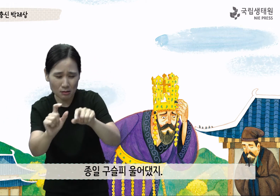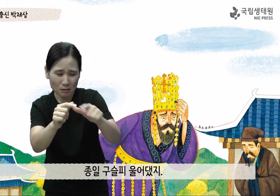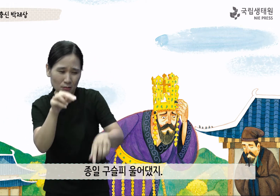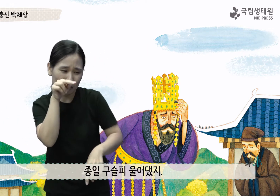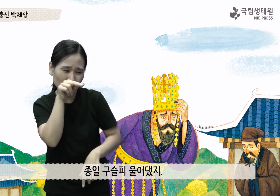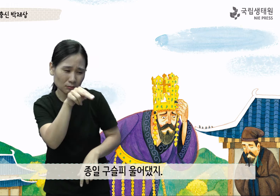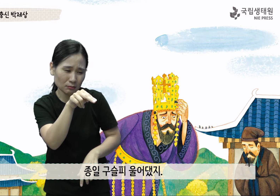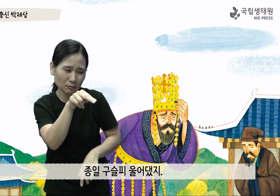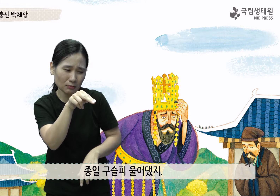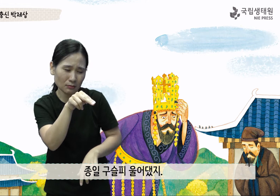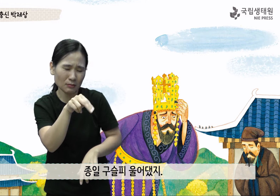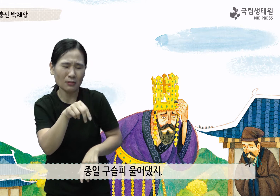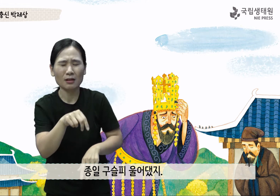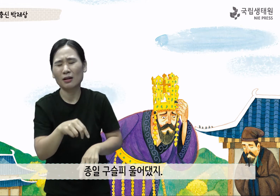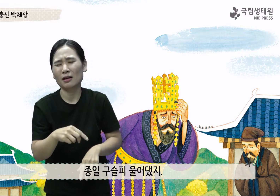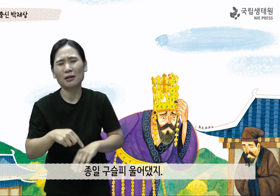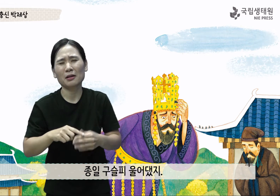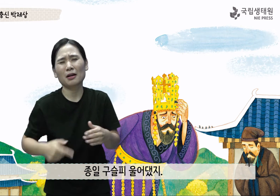울어댔지.